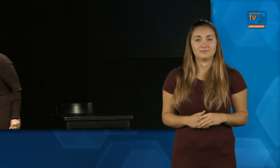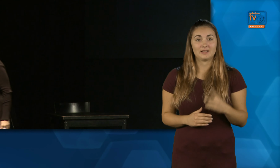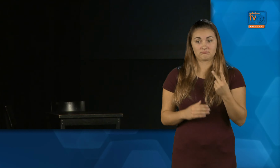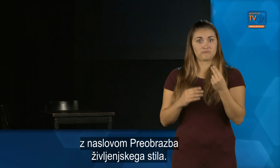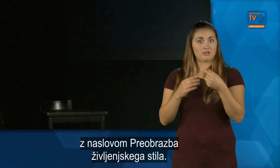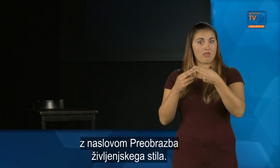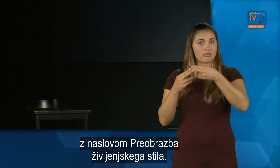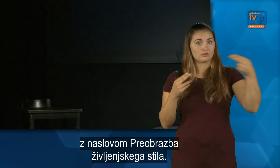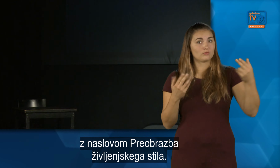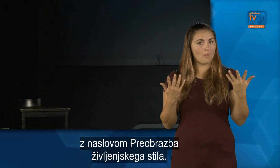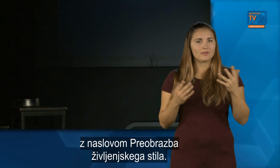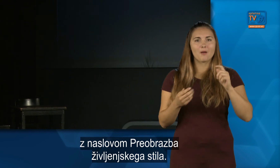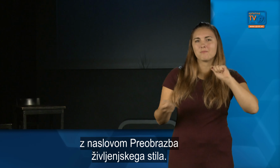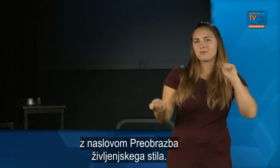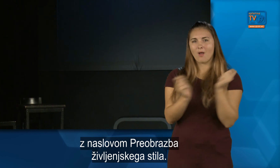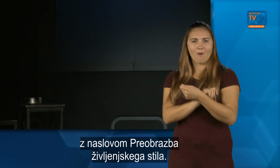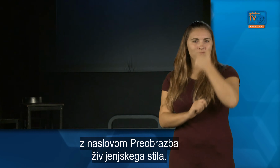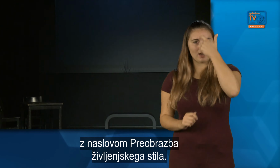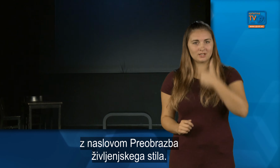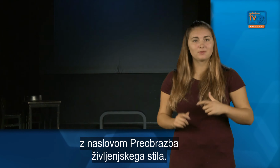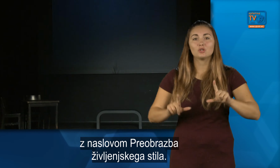Preobrazba življenjskega stila.